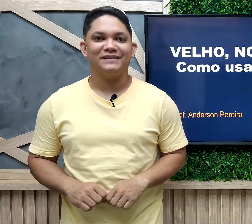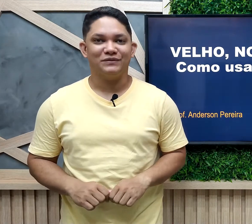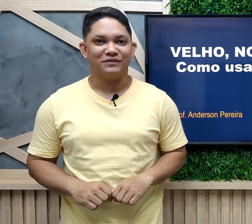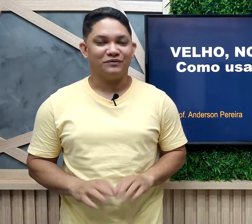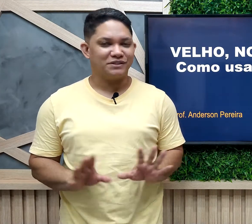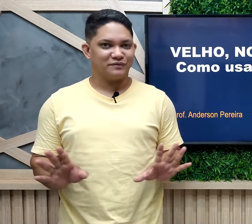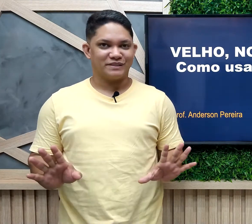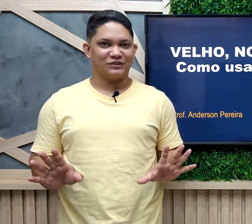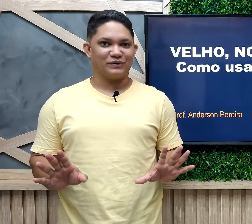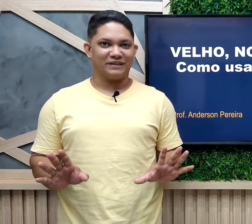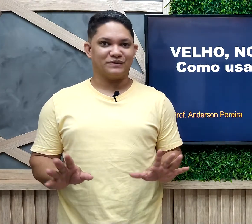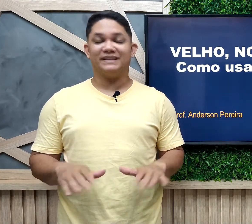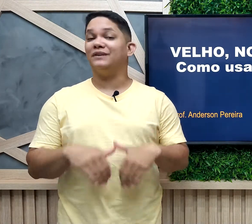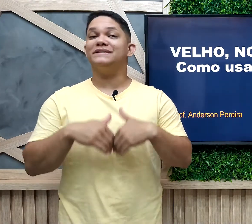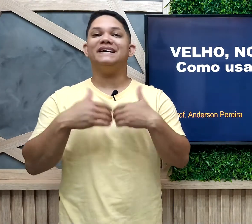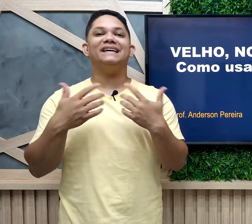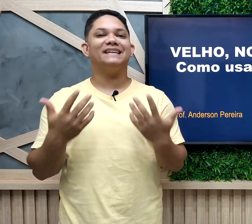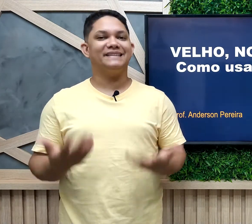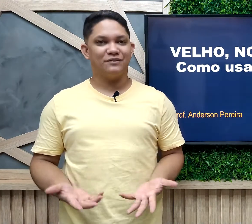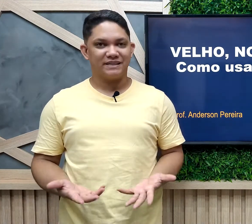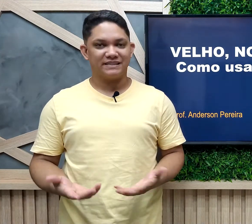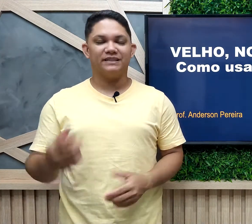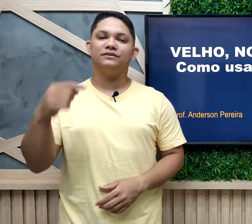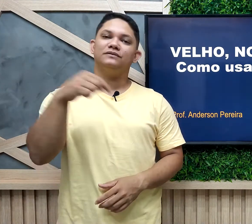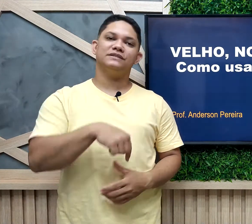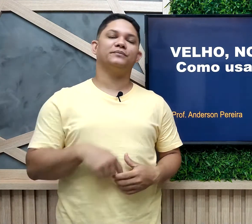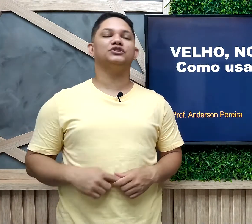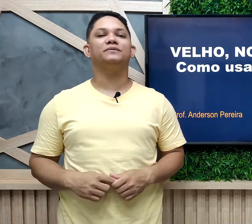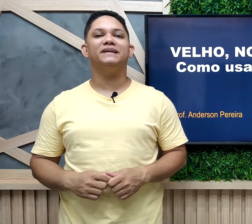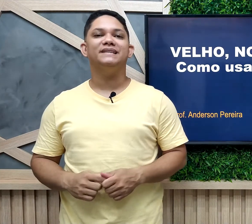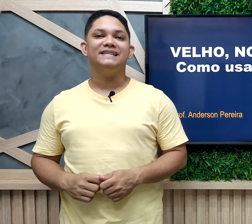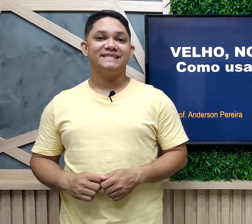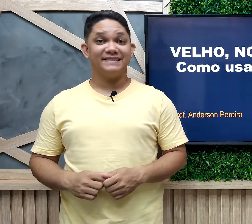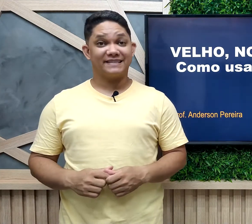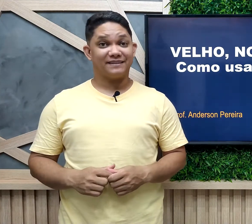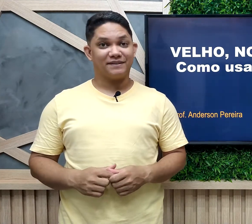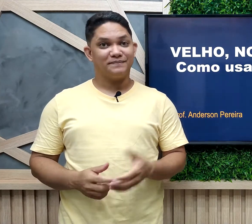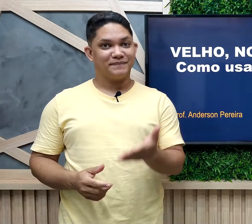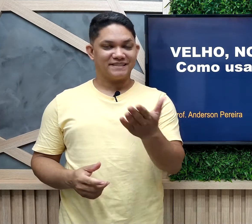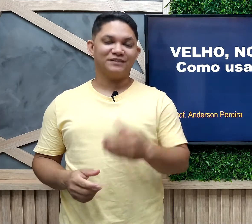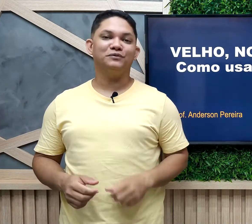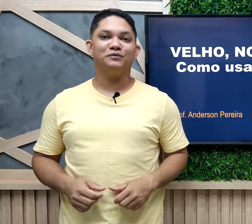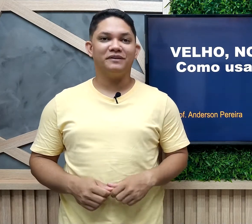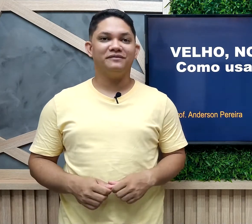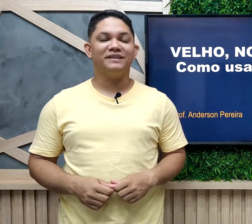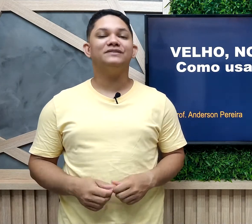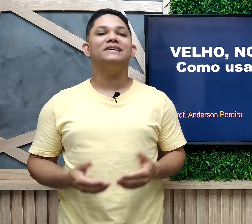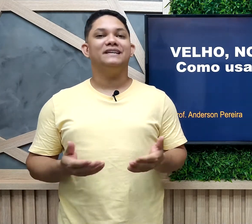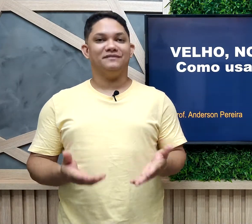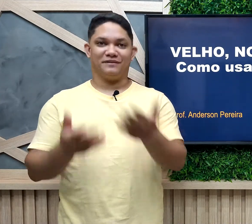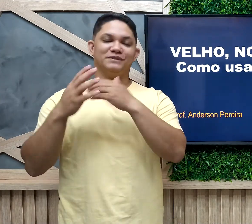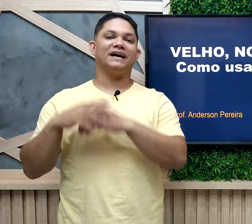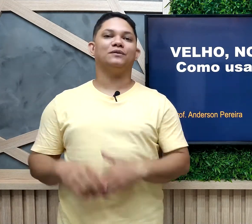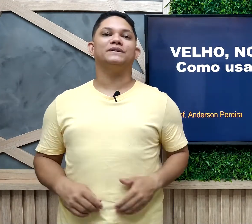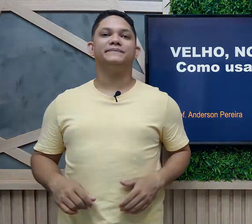no seu vídeo se você já conhece o canal. Se ainda não é inscrito, você pode também se inscrever. Sejam muito bem-vindos e vamos à aula!